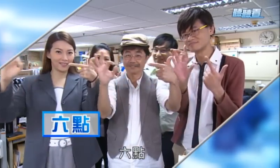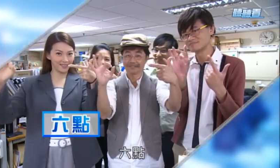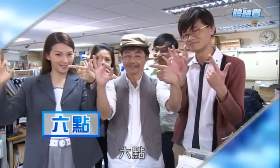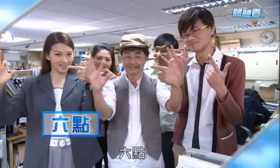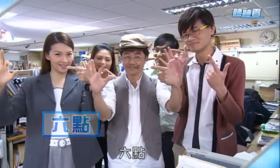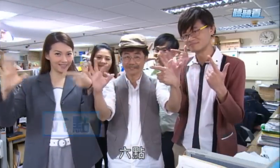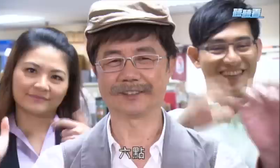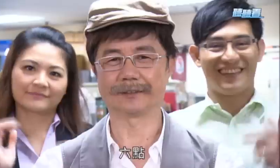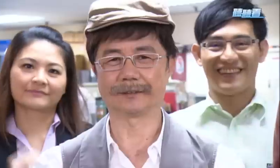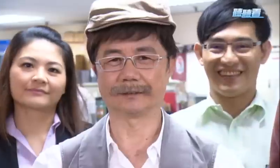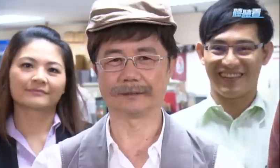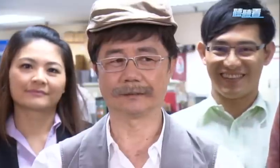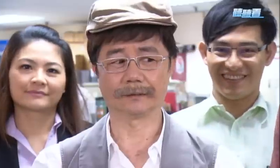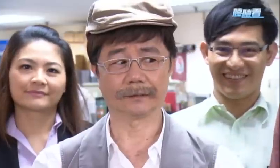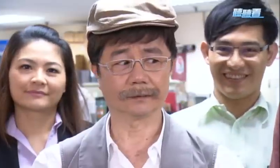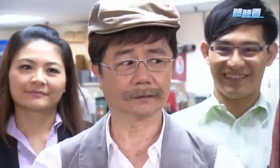六点。